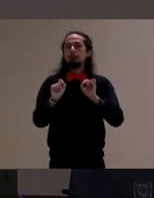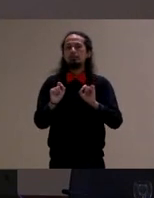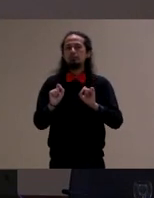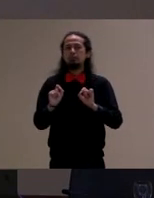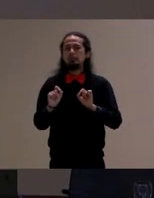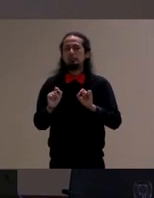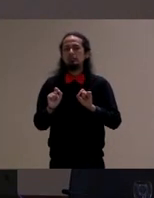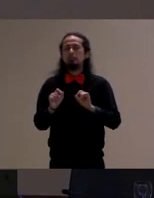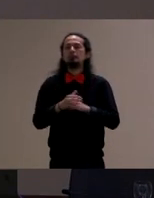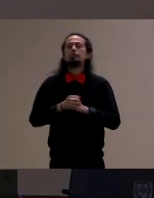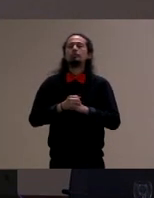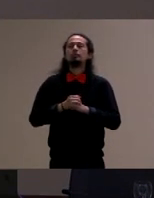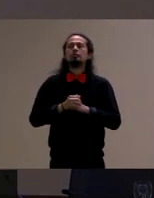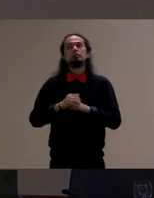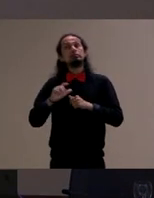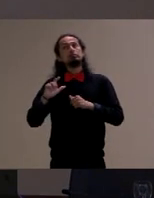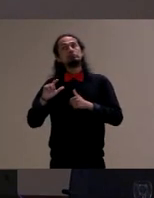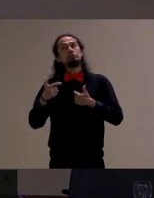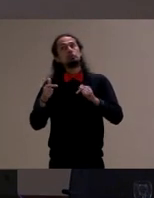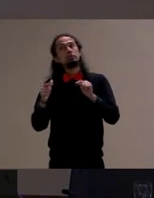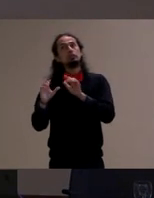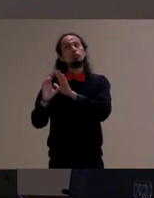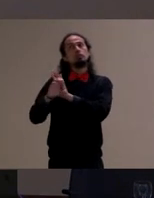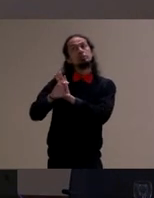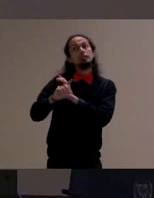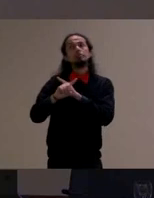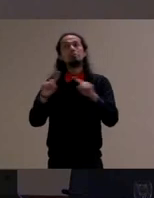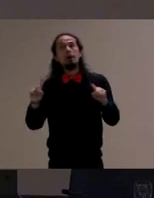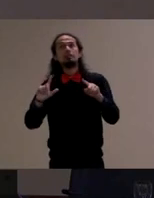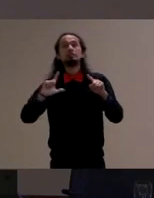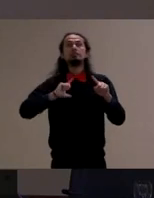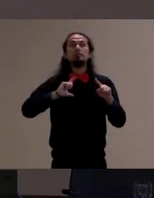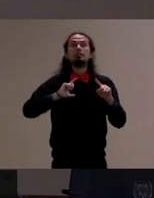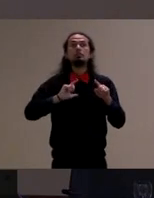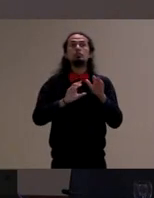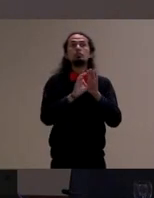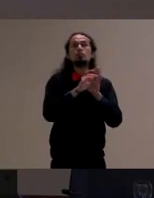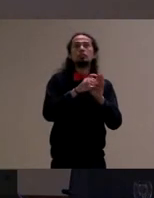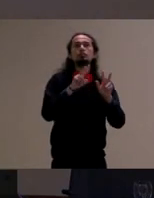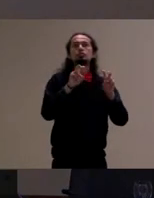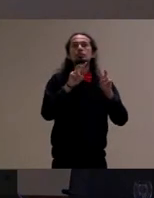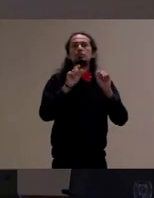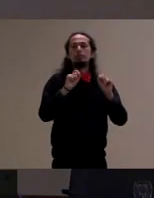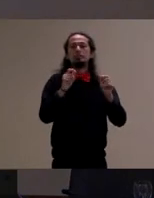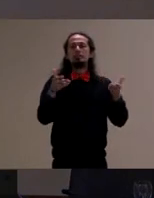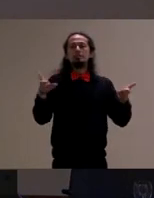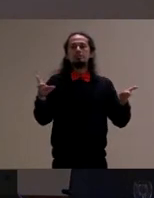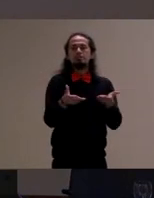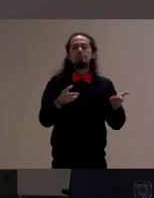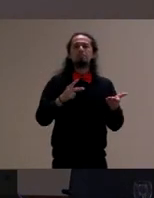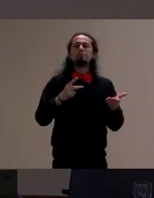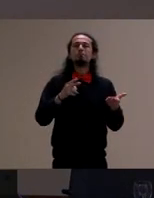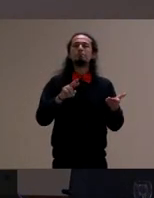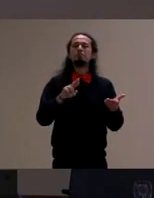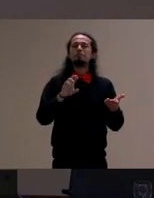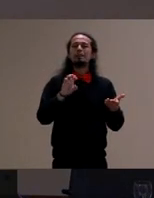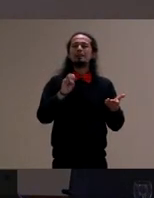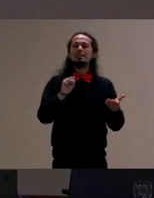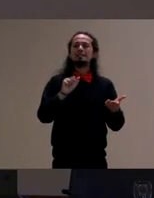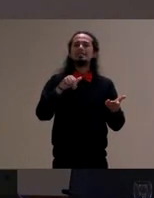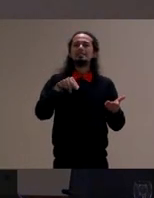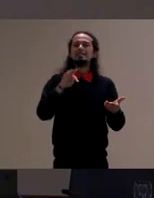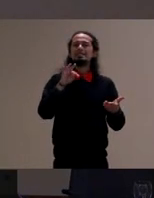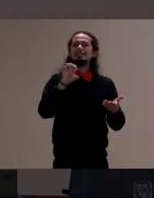não há uma definição mais a uma o presente e a concepção presente é de uma experiência